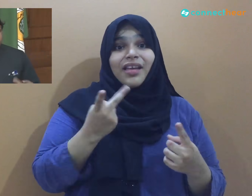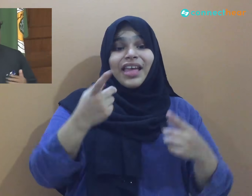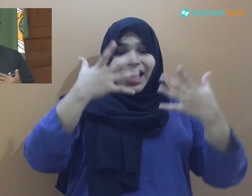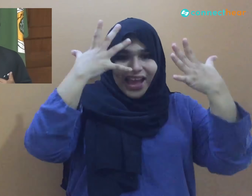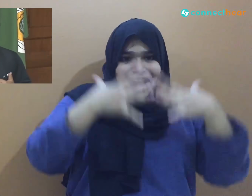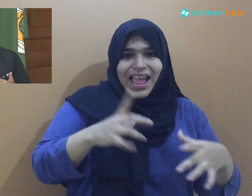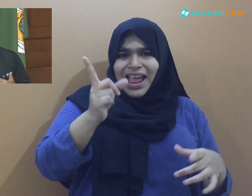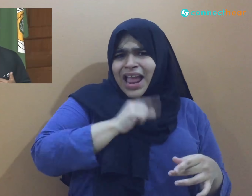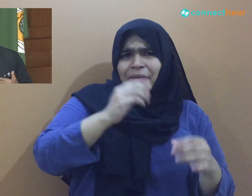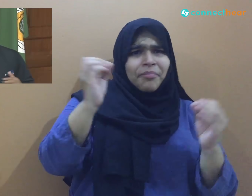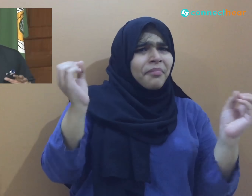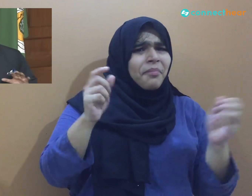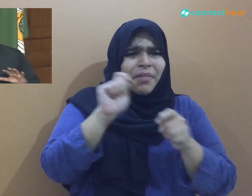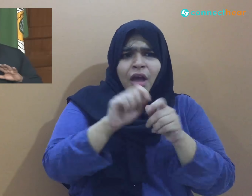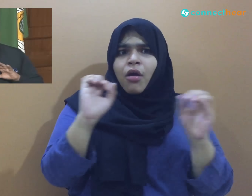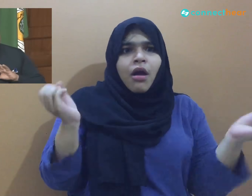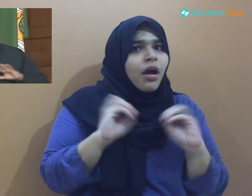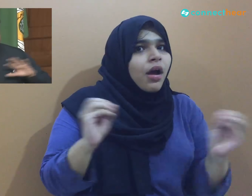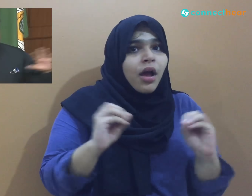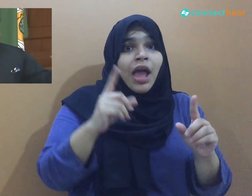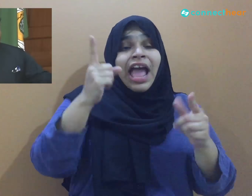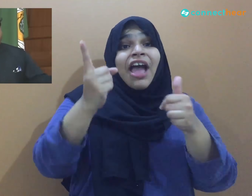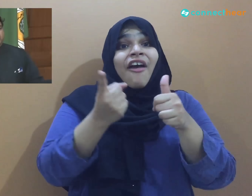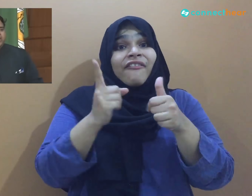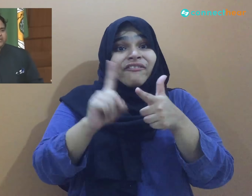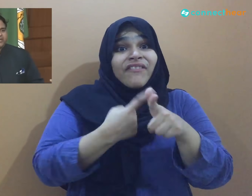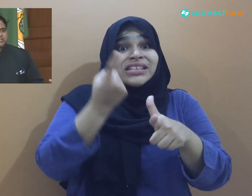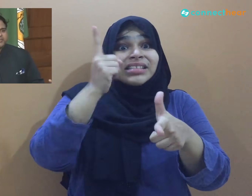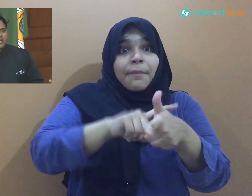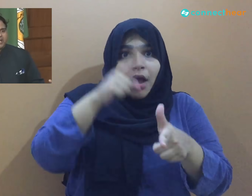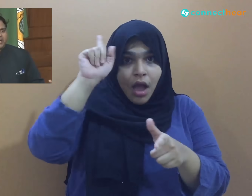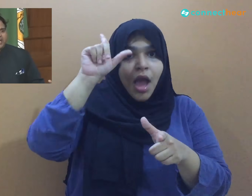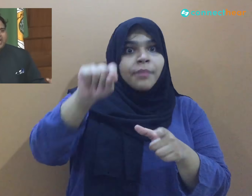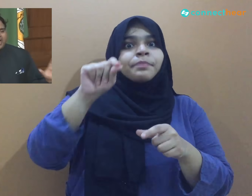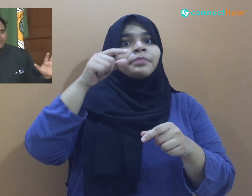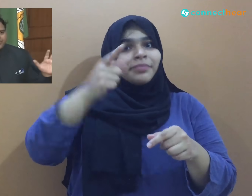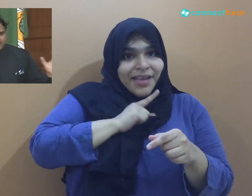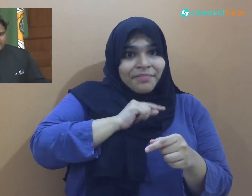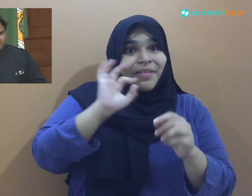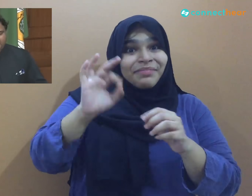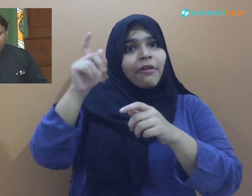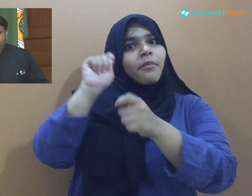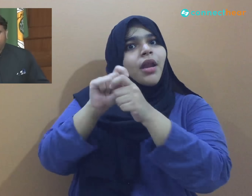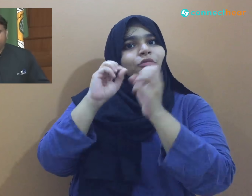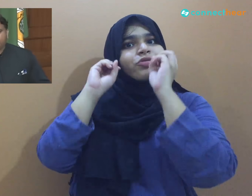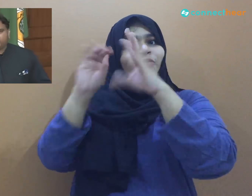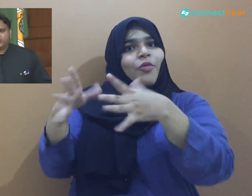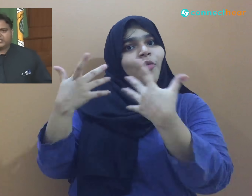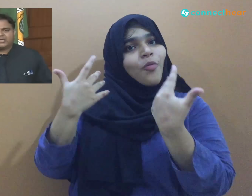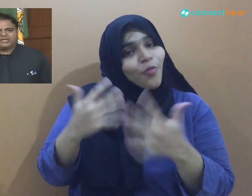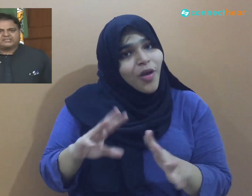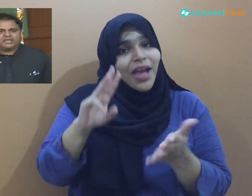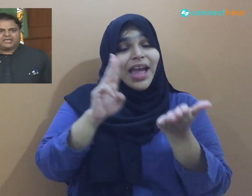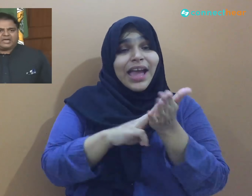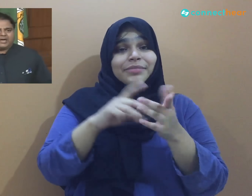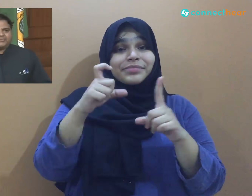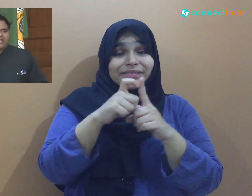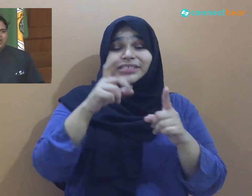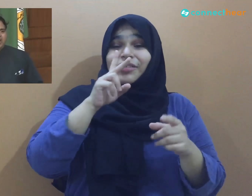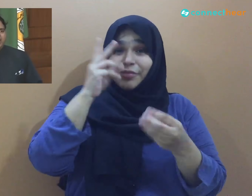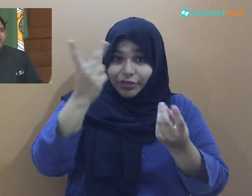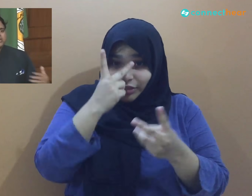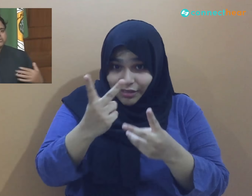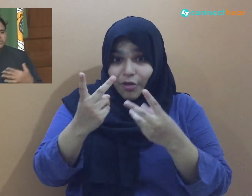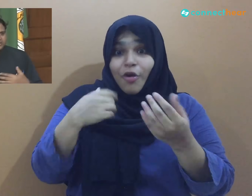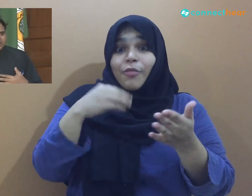ڈریسز اپنے نہیں بنا رہے تھے, اب پورا فیصل آباد جو ہے وہ پروٹیکٹیو کٹس بنا رہا ہے. اب ہم نے این ڈی ایم اے کو یہ درخواست کی ہے کہ آپ دیکھ